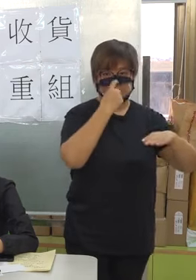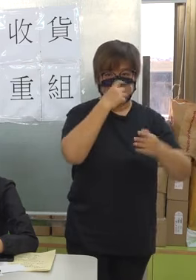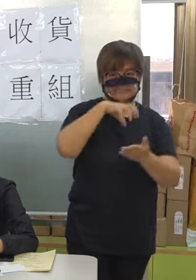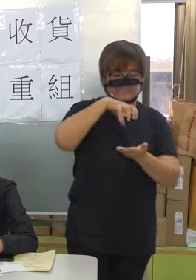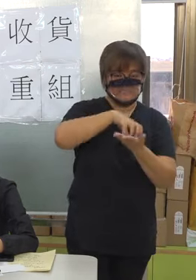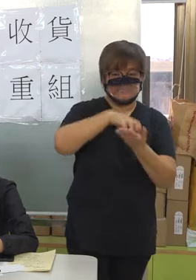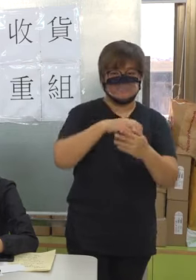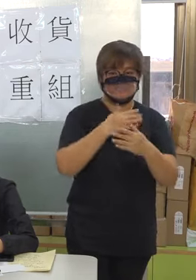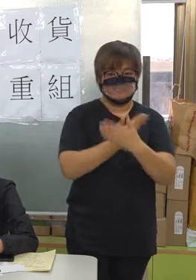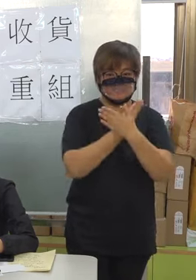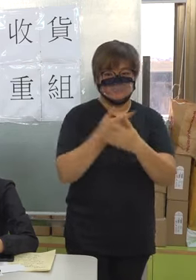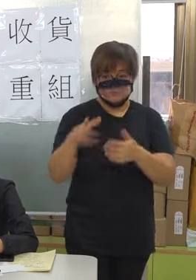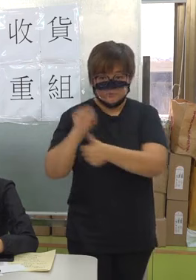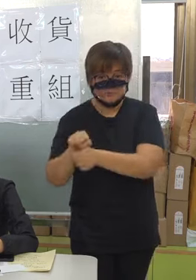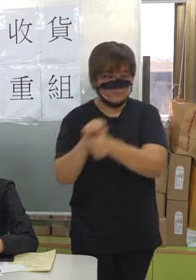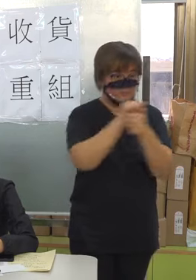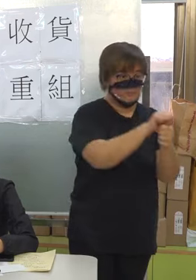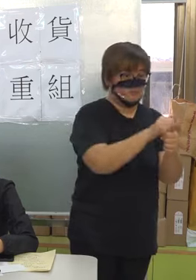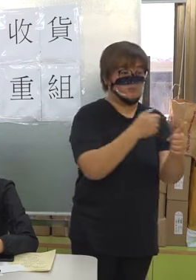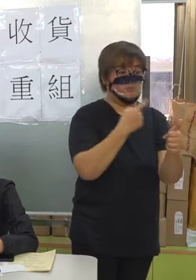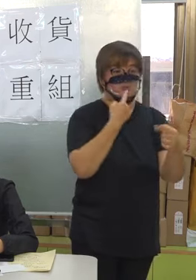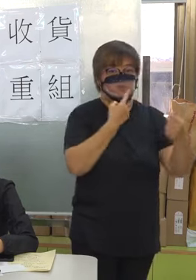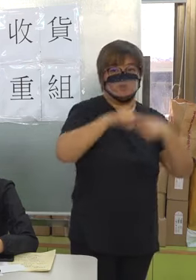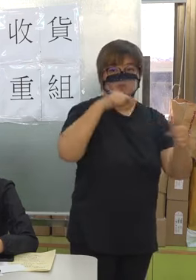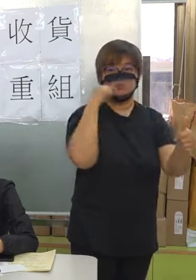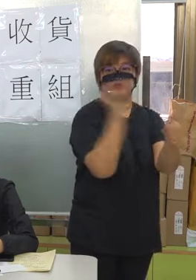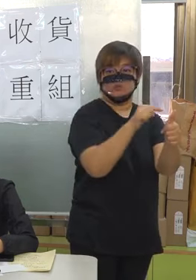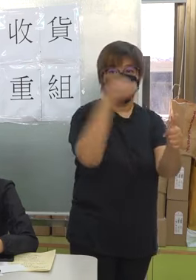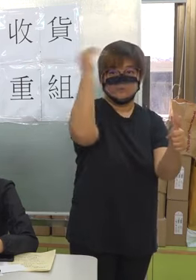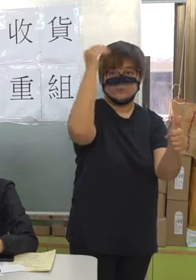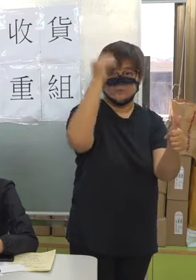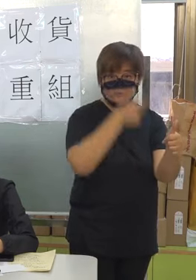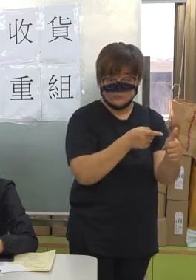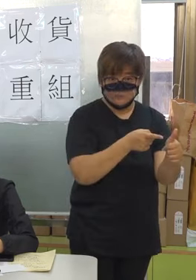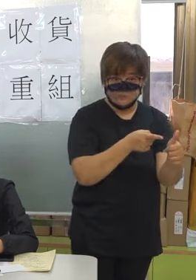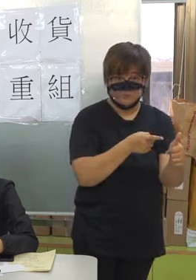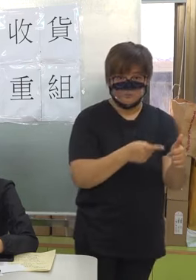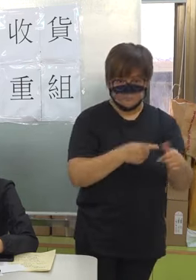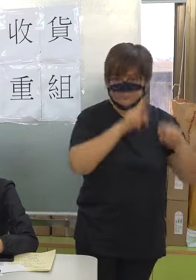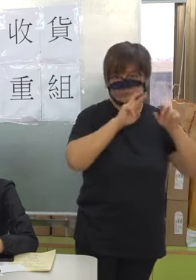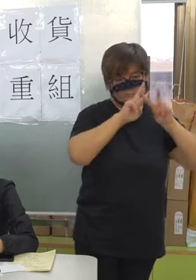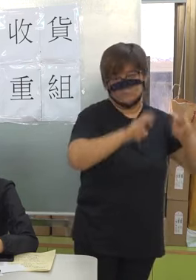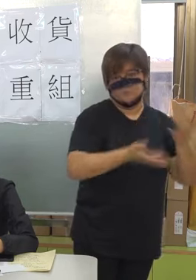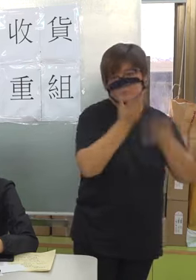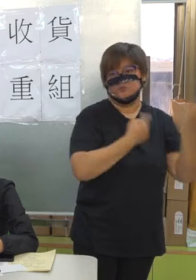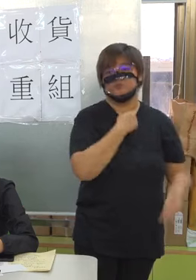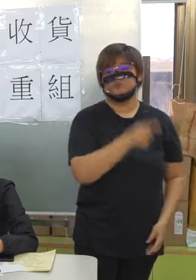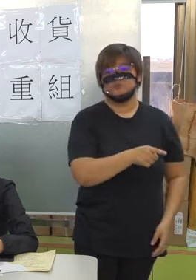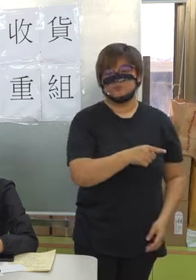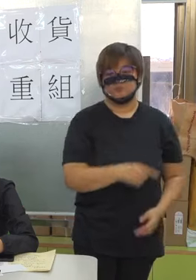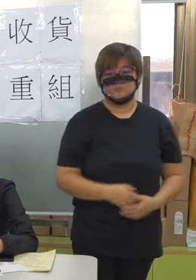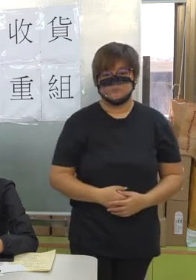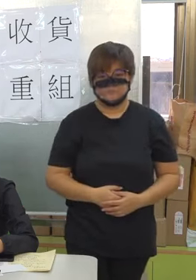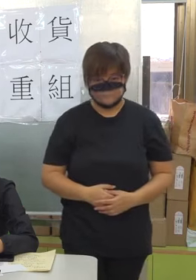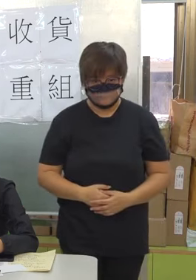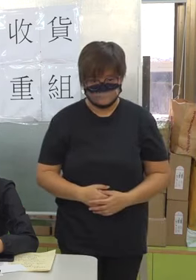事情。接下來最重要的是調查委員會所得的結果亦都必須轉化為推動社會創